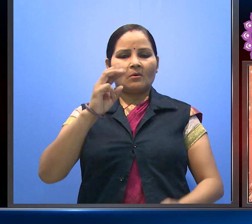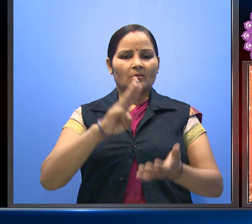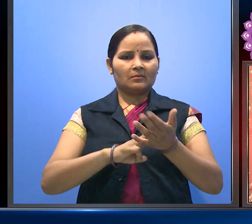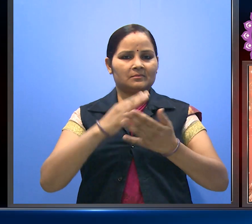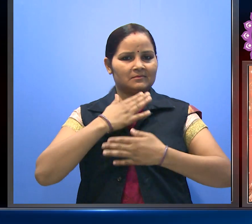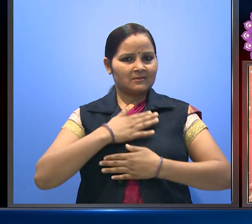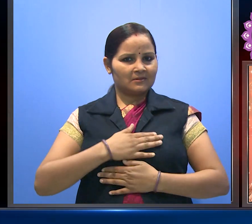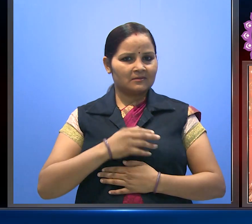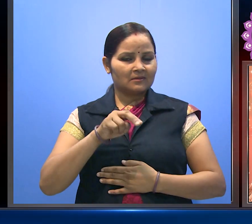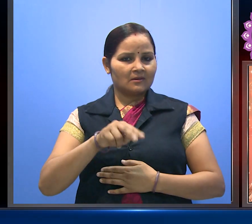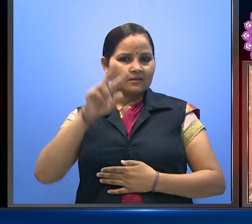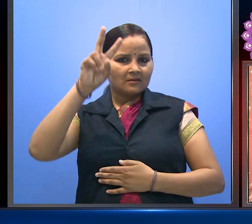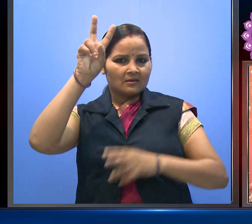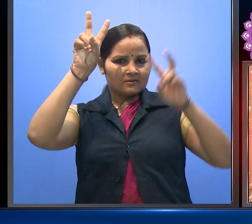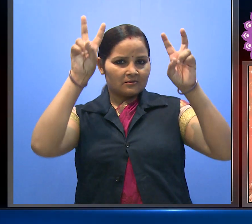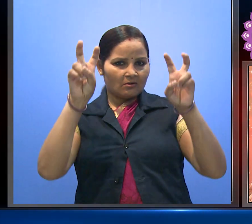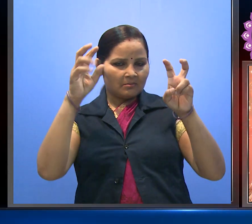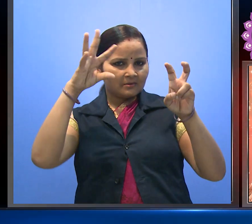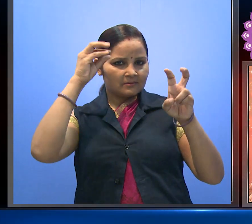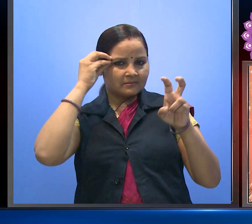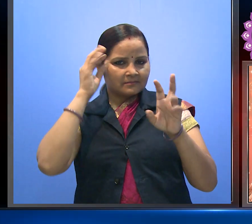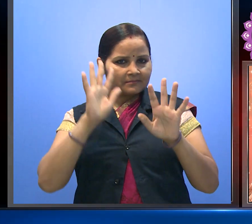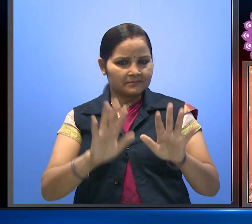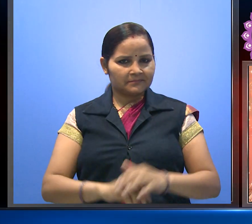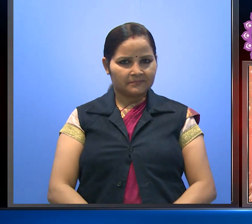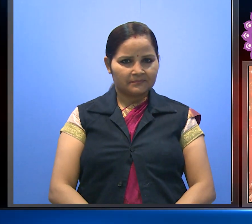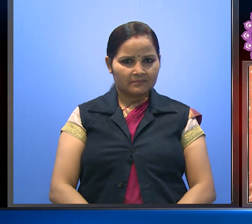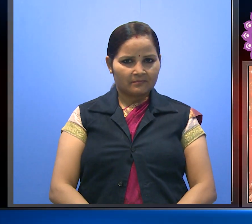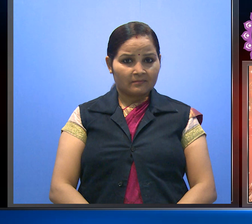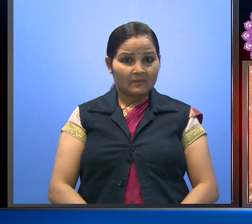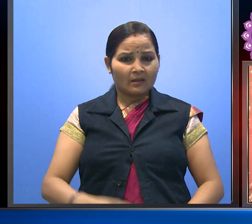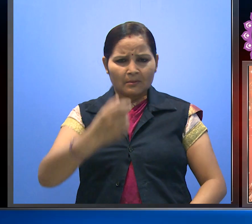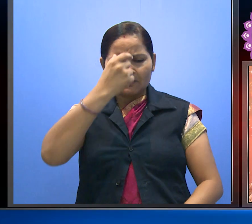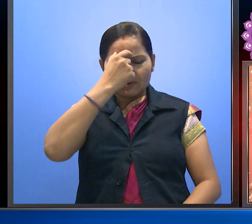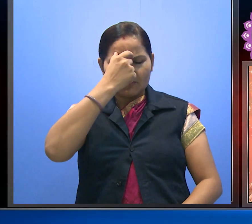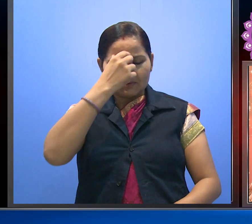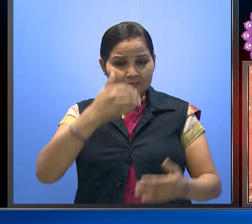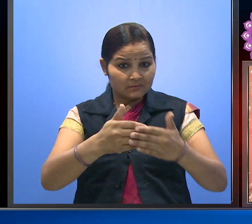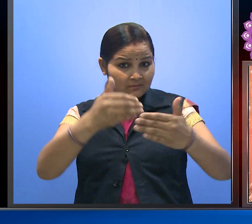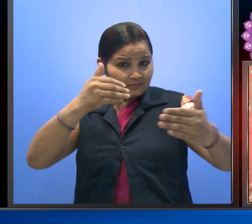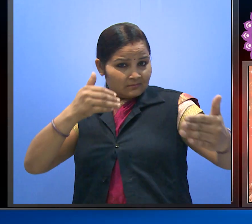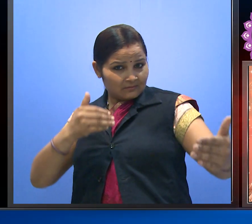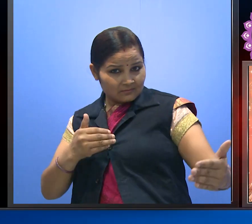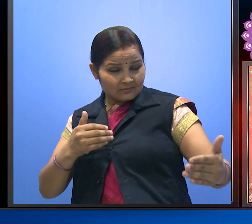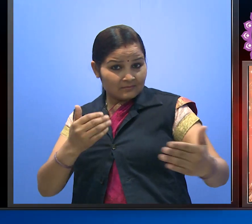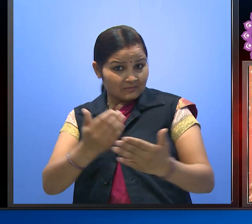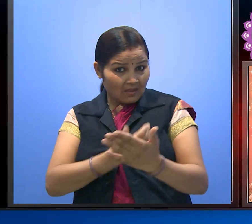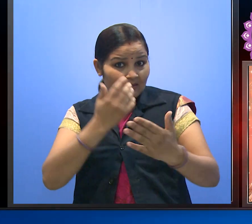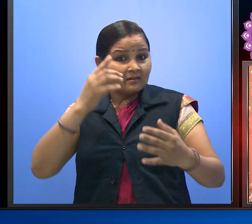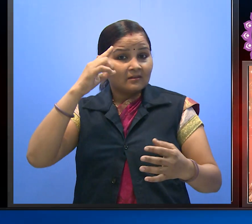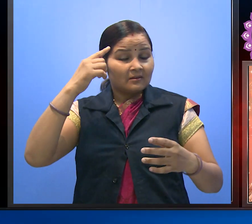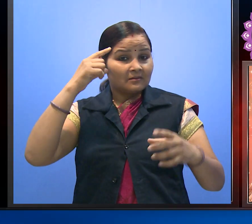शांति। आज की शिक्षा प्रद कहानी का शीर्षक है, मुसीबत से बचने के लिए